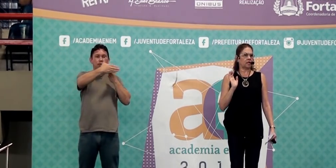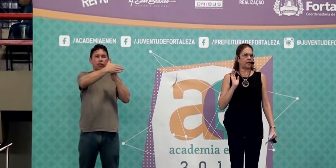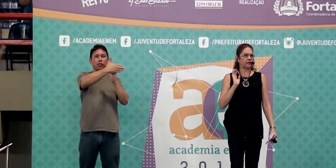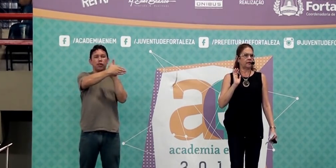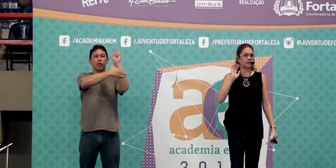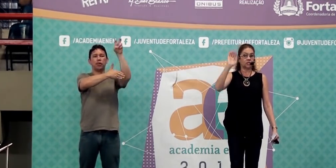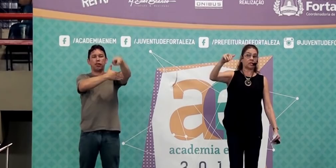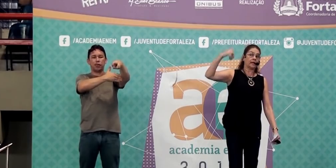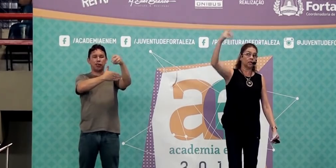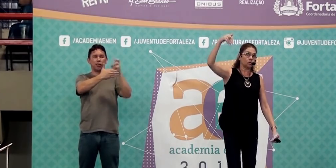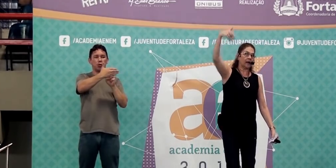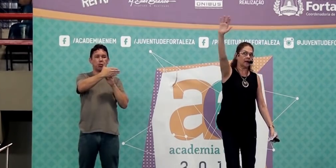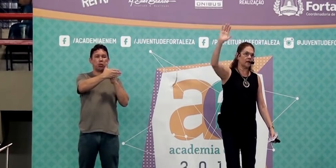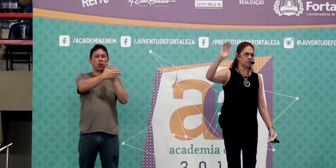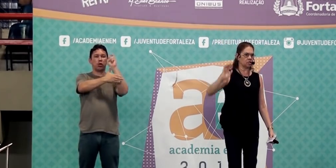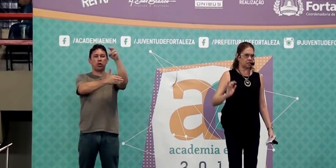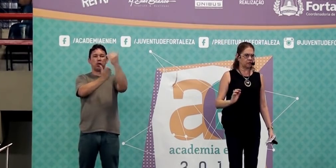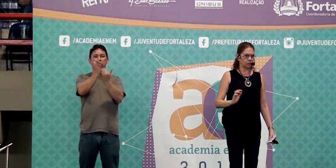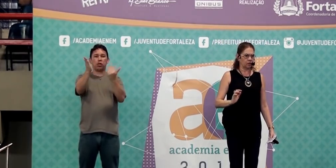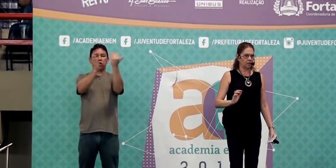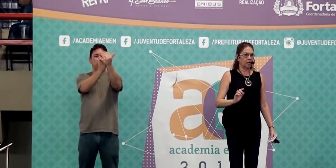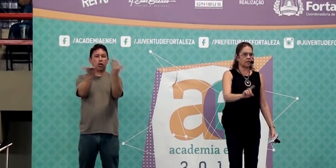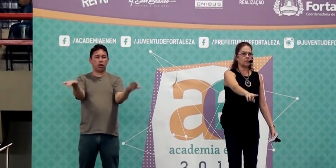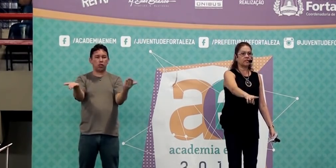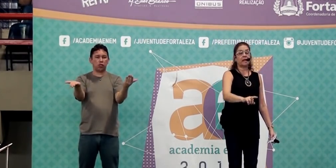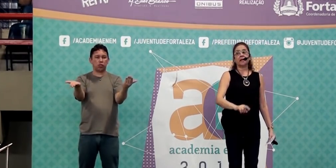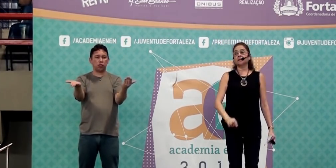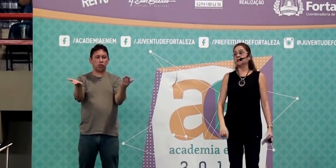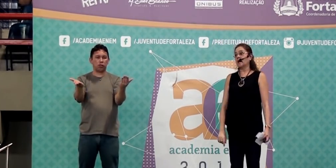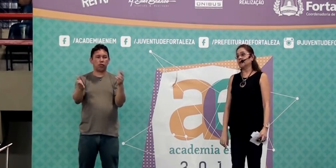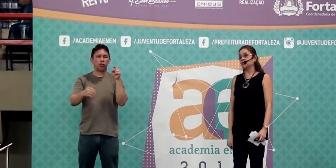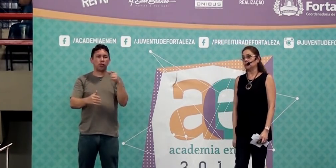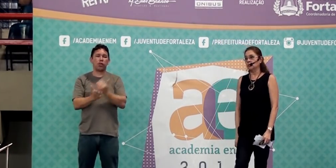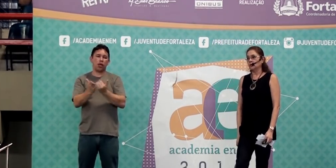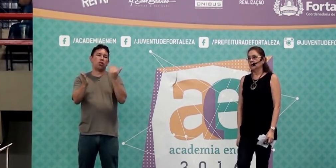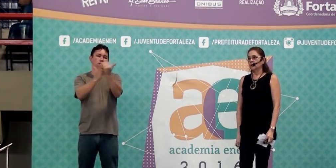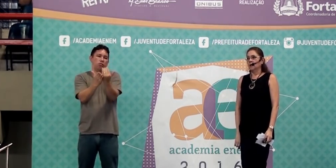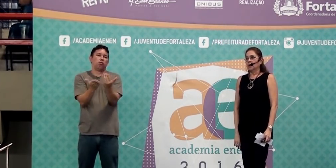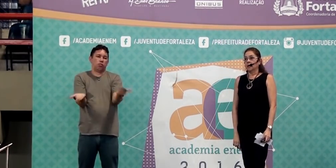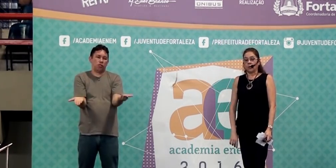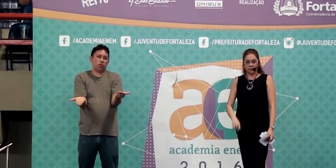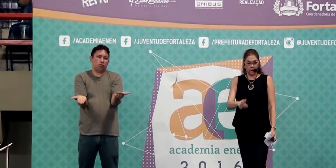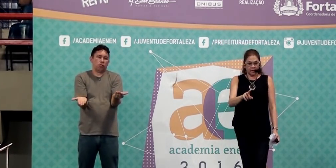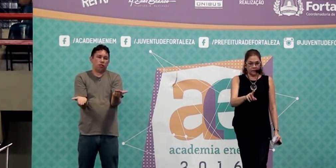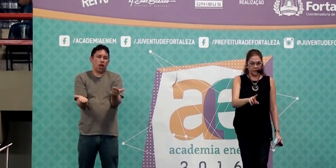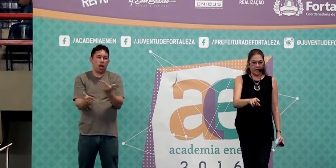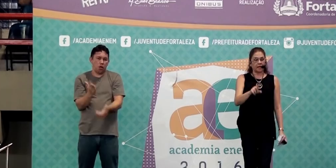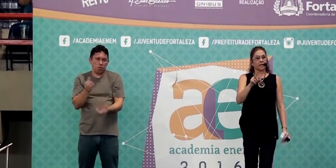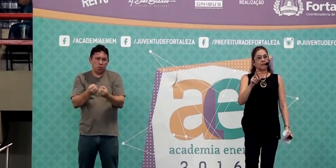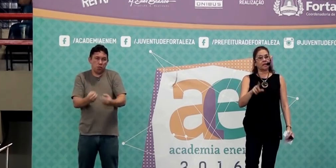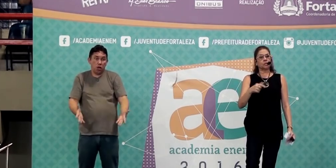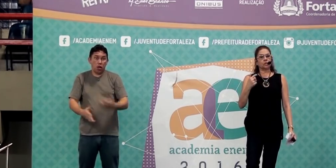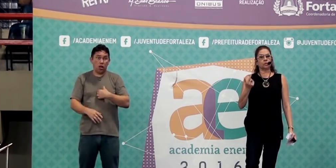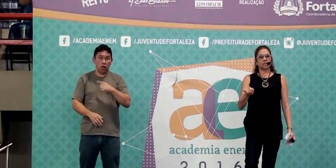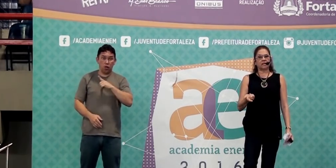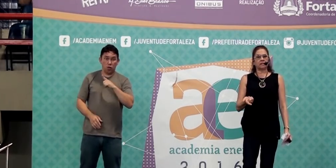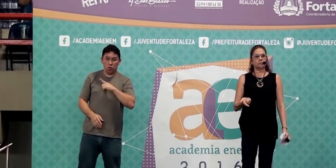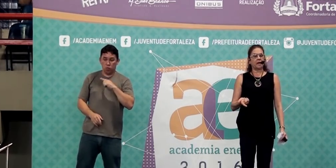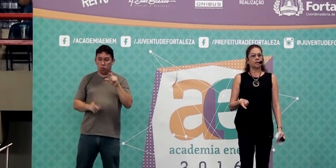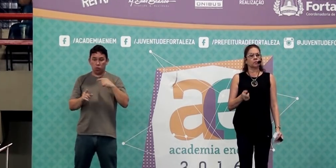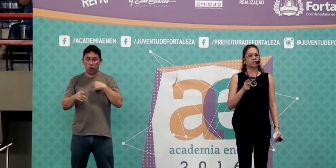essa fronteira, está indo além disso. Então isso é excesso. E quando ele fala que tem